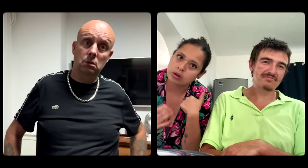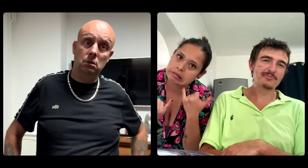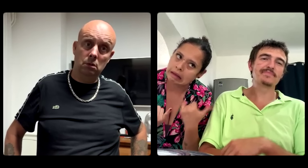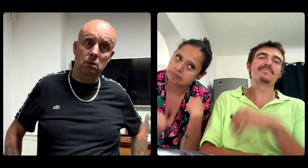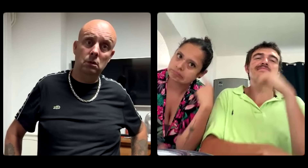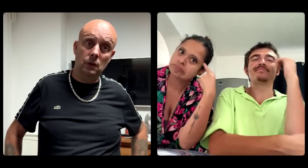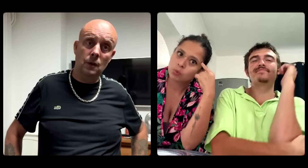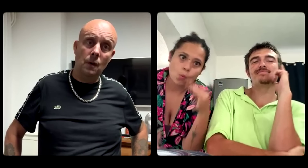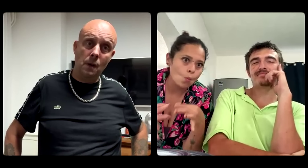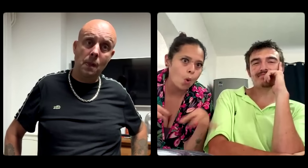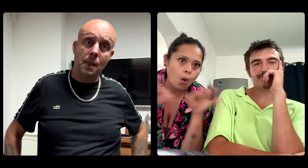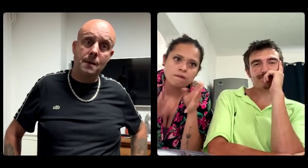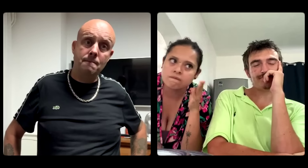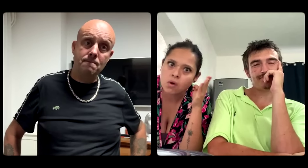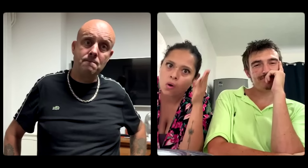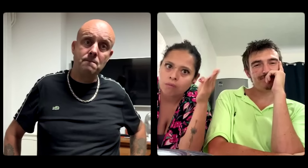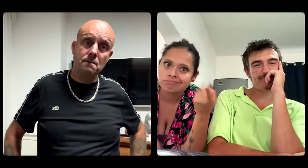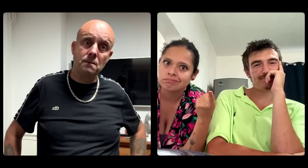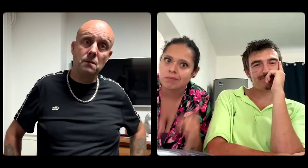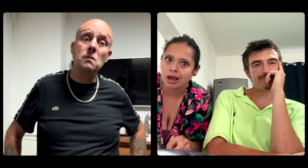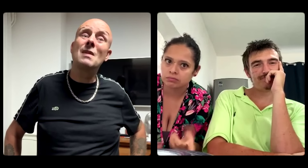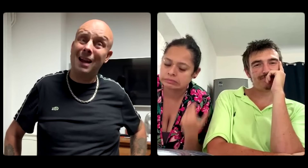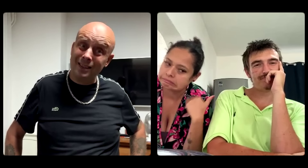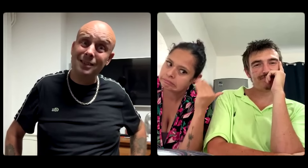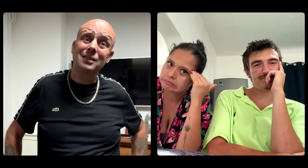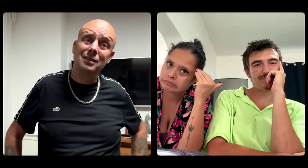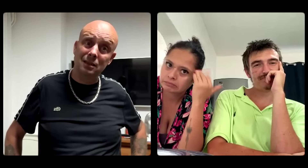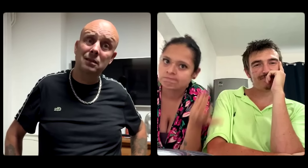Ik ga dat nooit doen hoor.